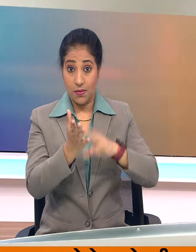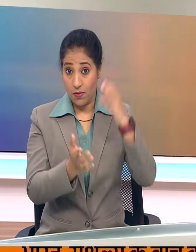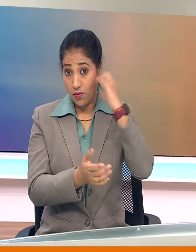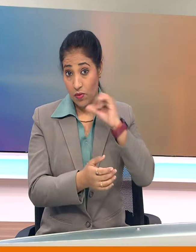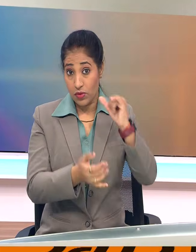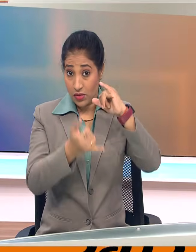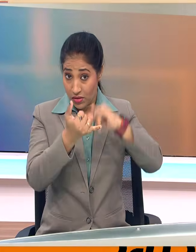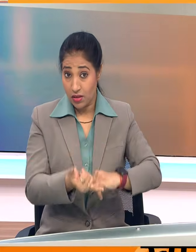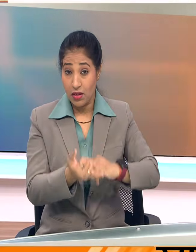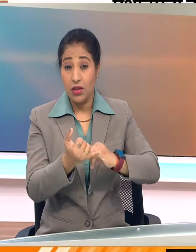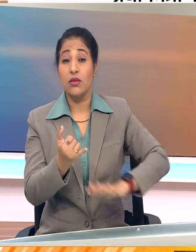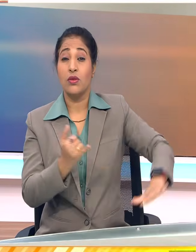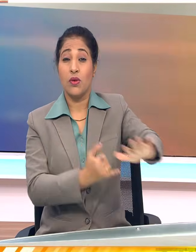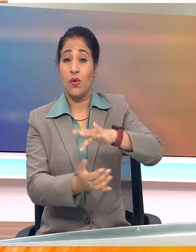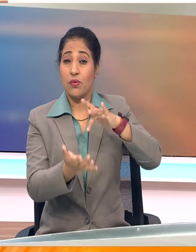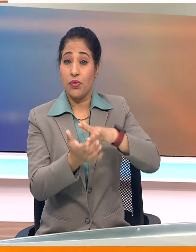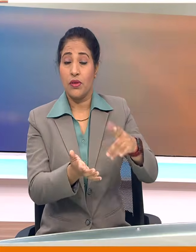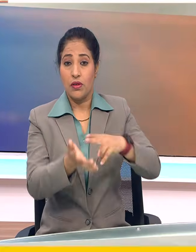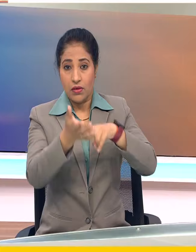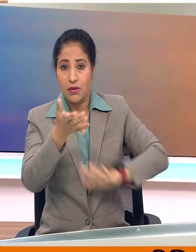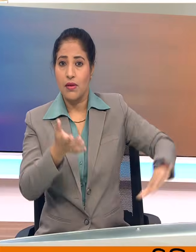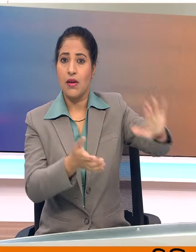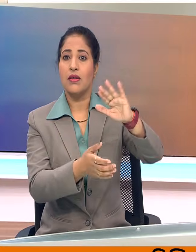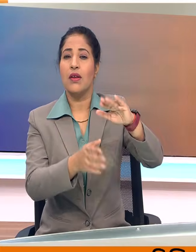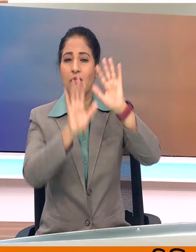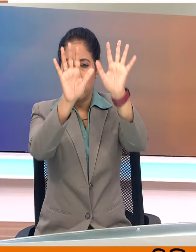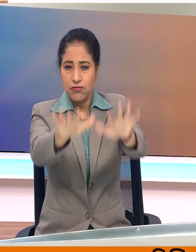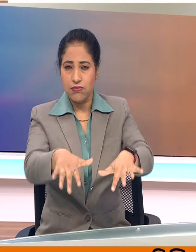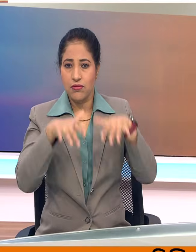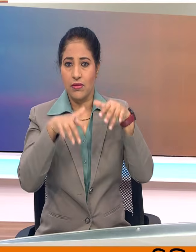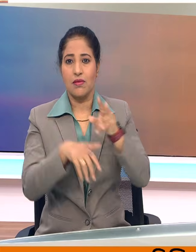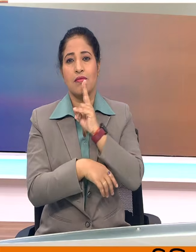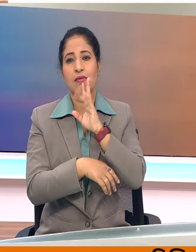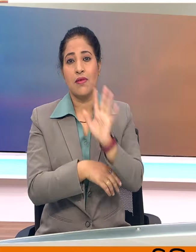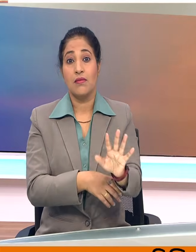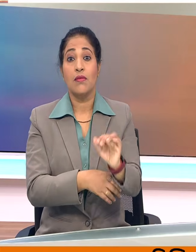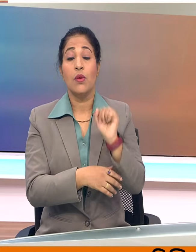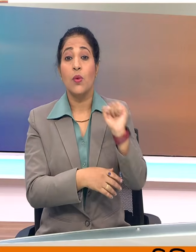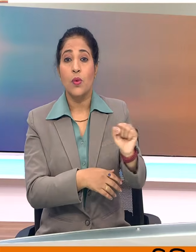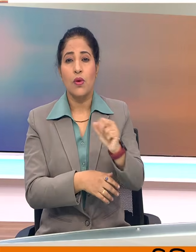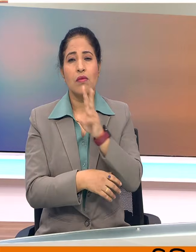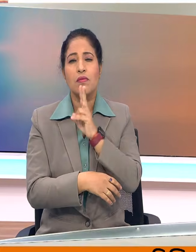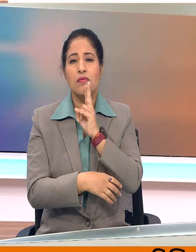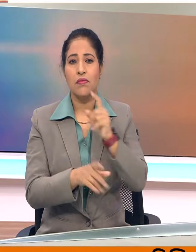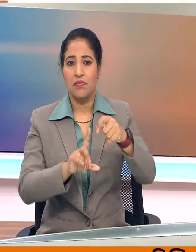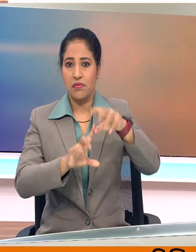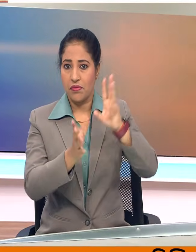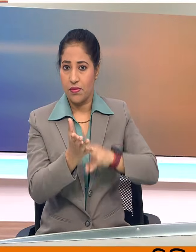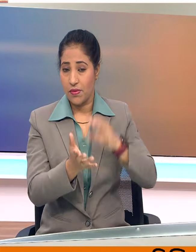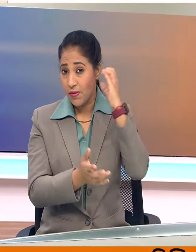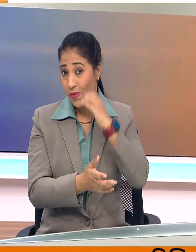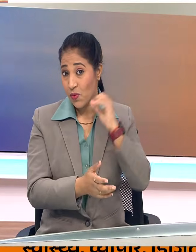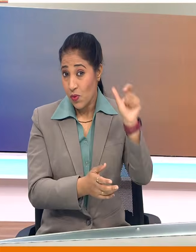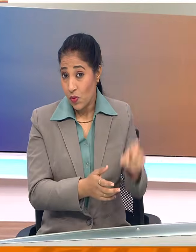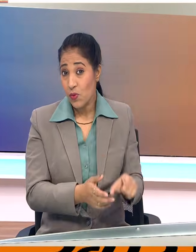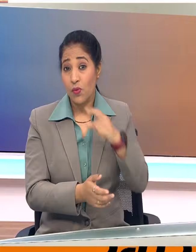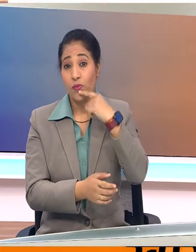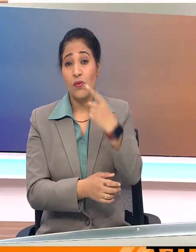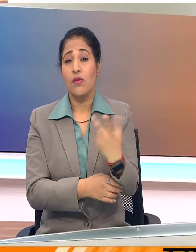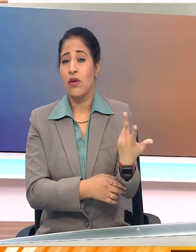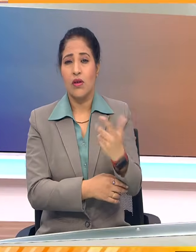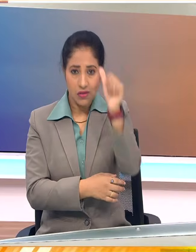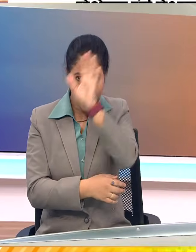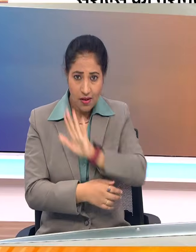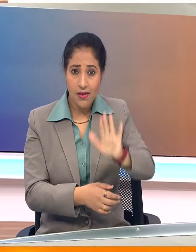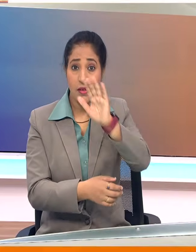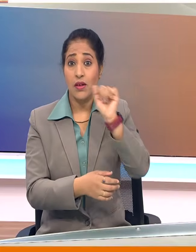प्रधानमंत्री नरेंद्र मोदी ने सेशल्स की नेशनल असेंबली को संबोधित किया। अपने संबोधन में प्रधानमंत्री ने कहा कि